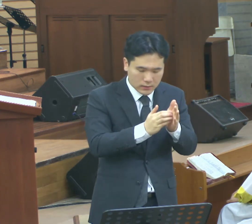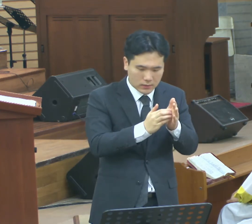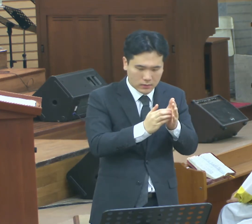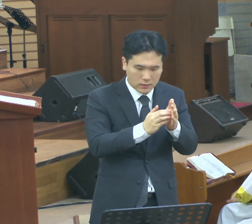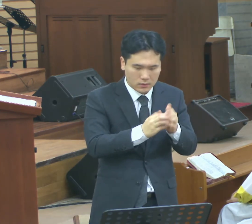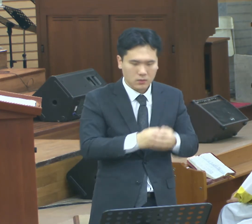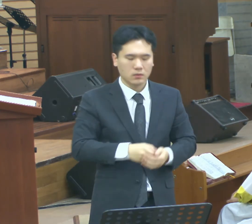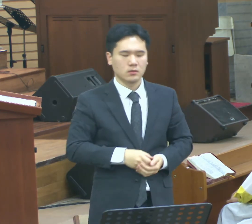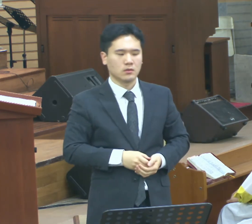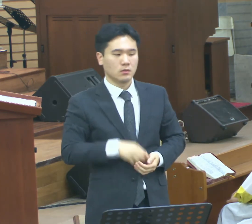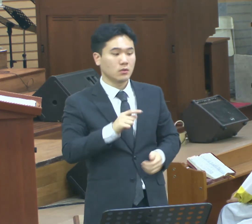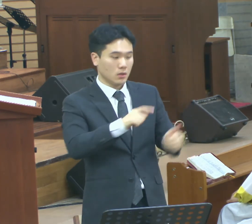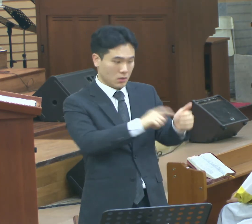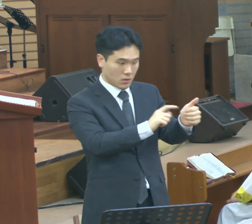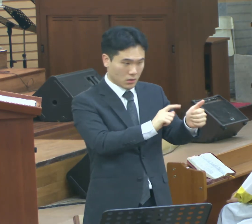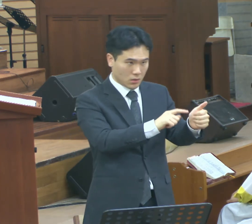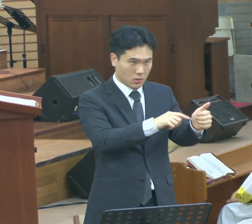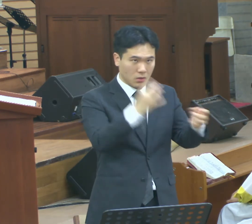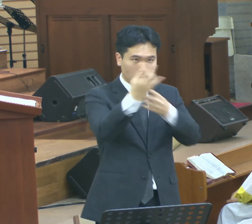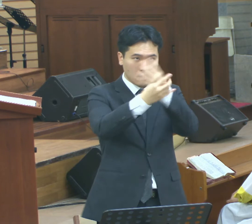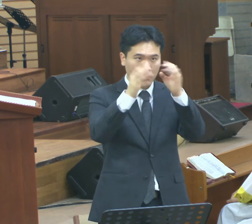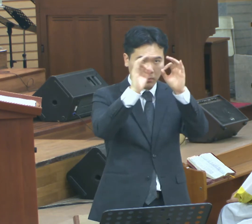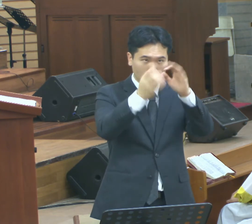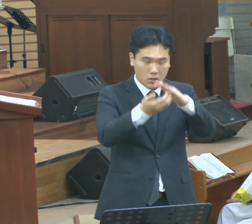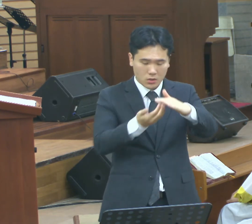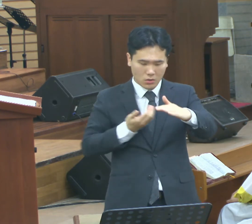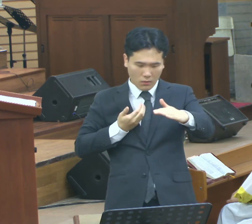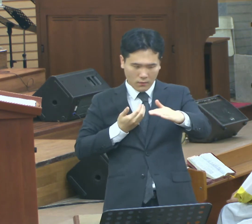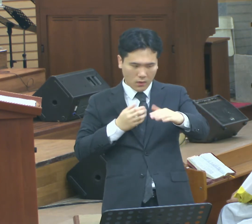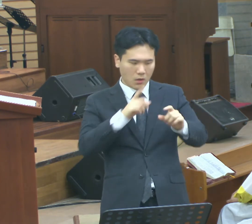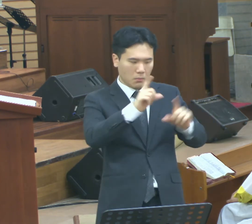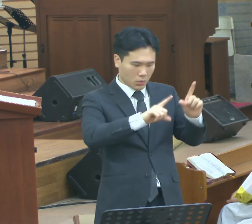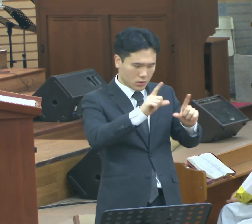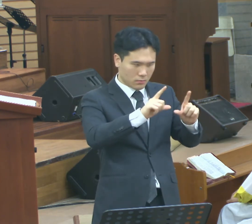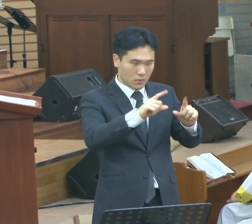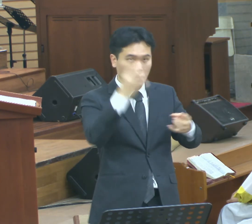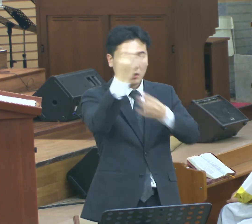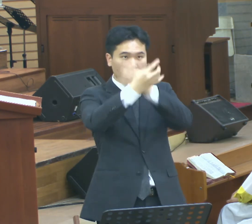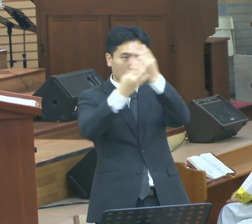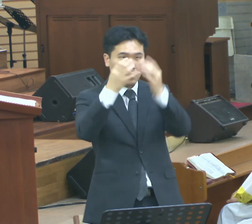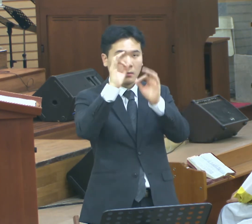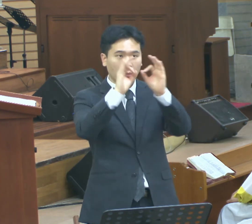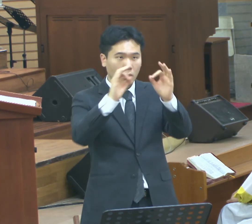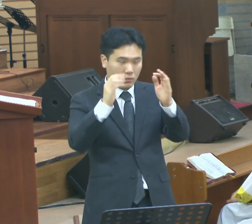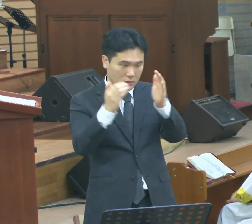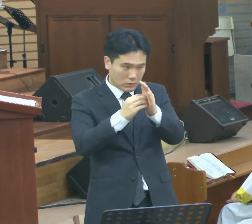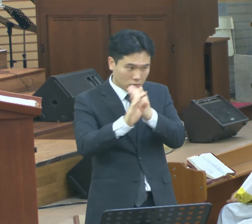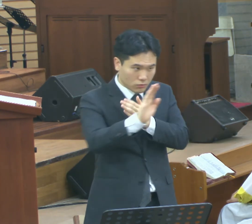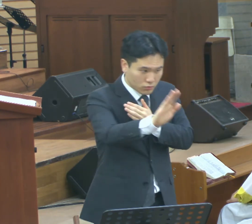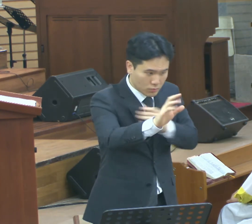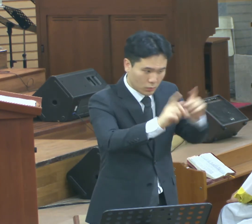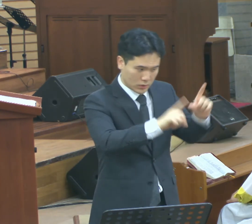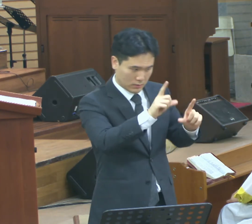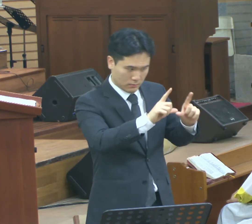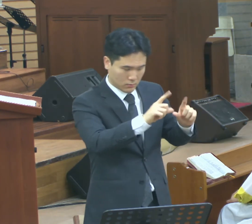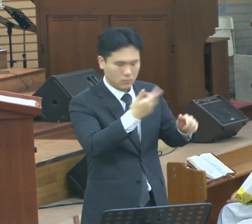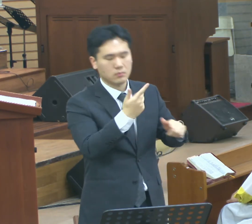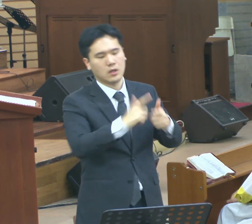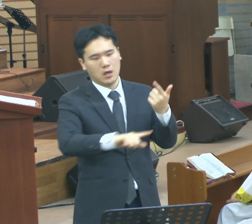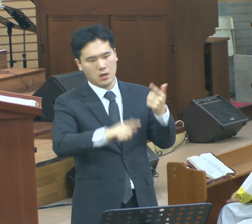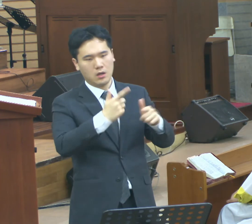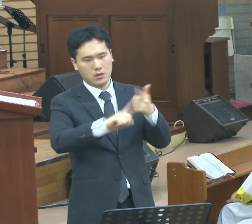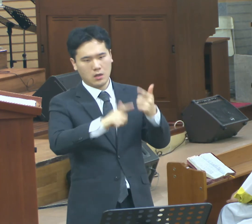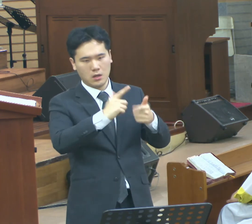전 사도 요한과 본 후 사도 요한은 다른 거예요. 그 마음이 다른 거예요. 이 세상이 혼란하고